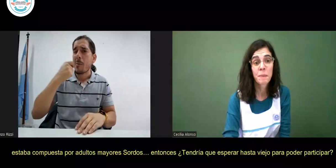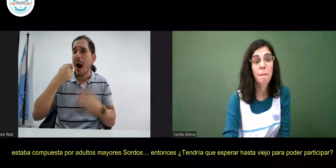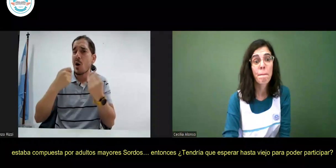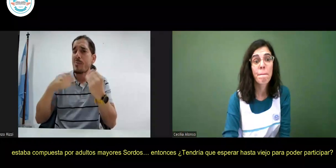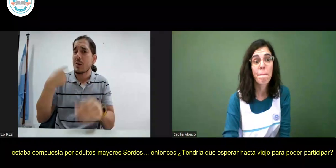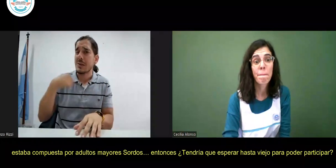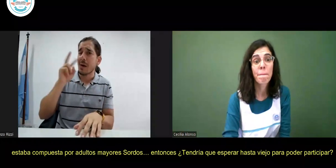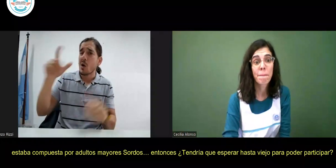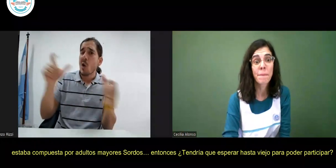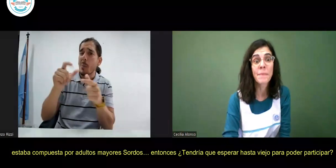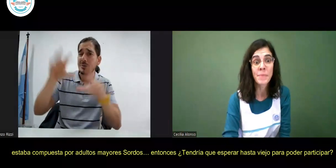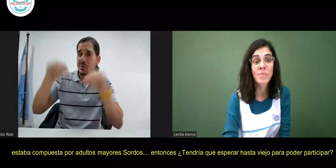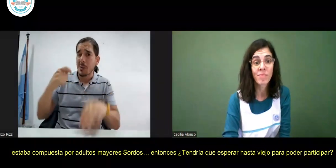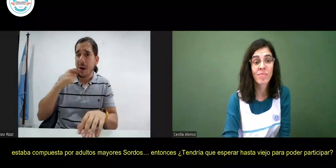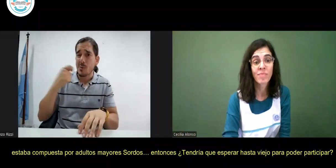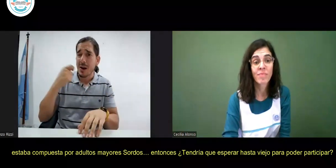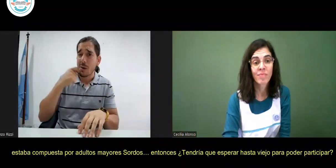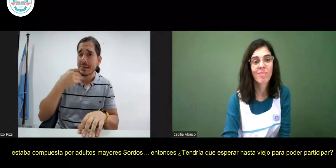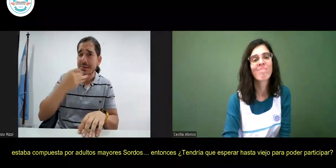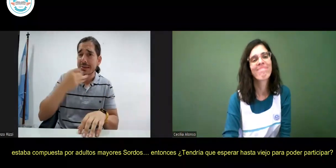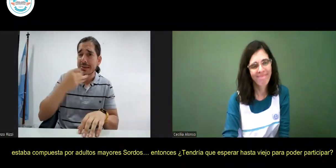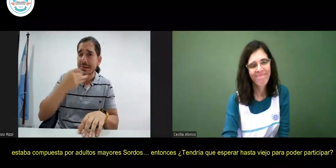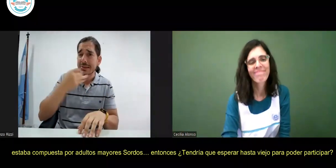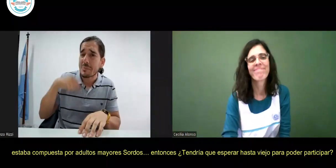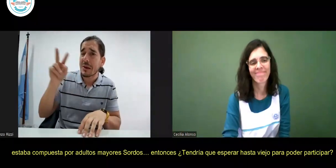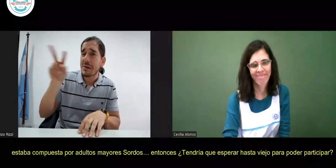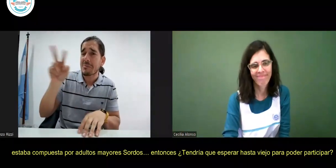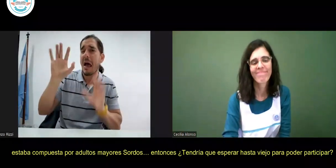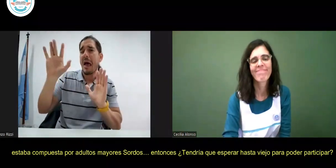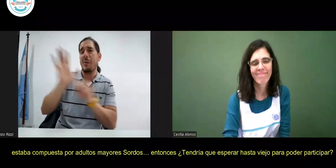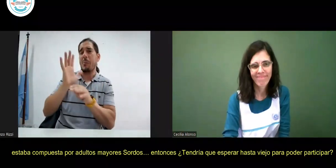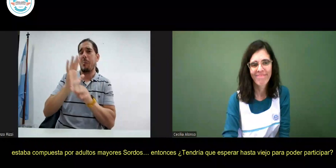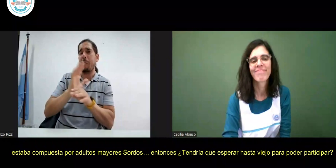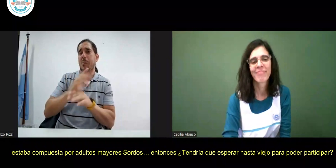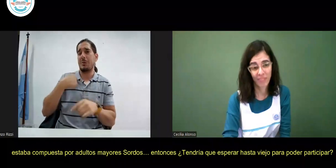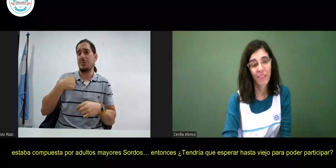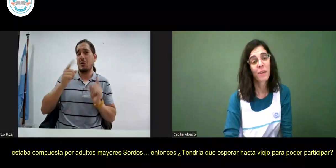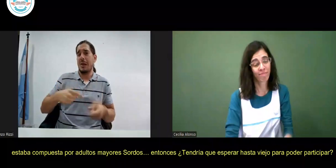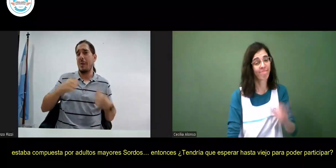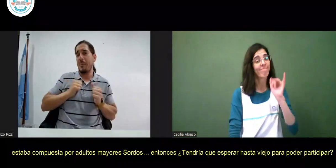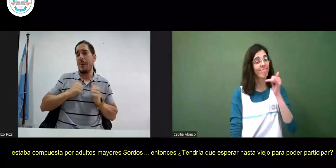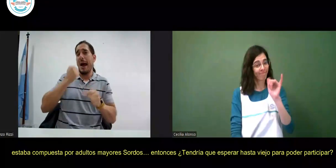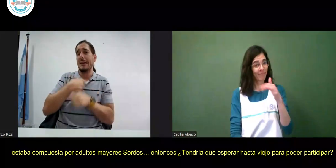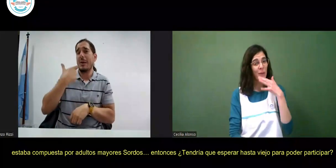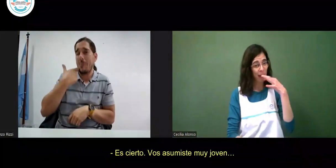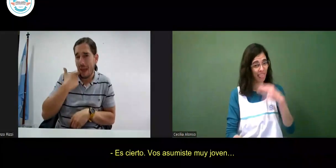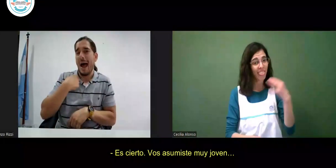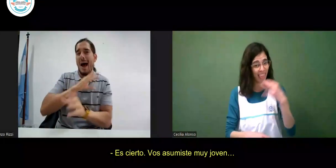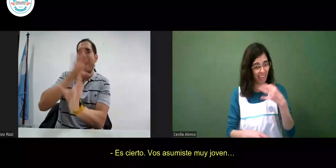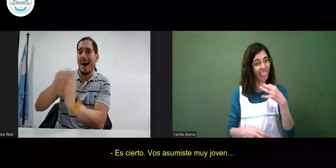comisión directiva estaba compuesta por adultos mayores sordos. Entonces, ¿tendría que esperar hasta viejo para poder